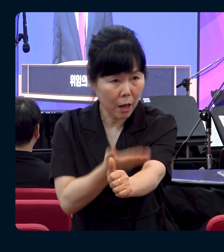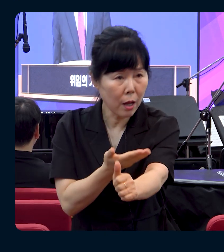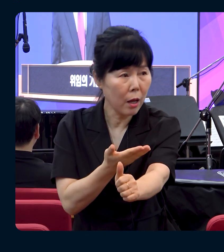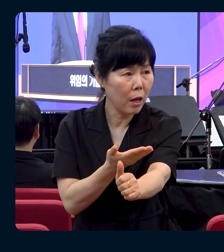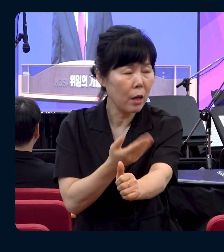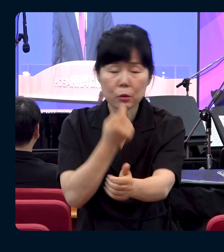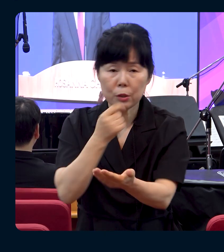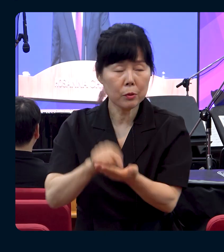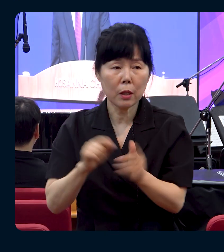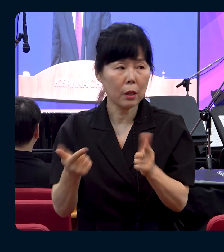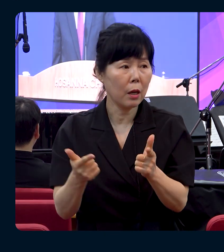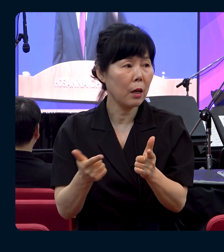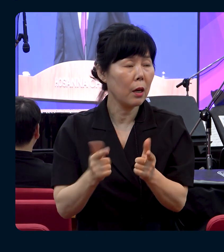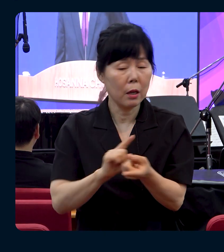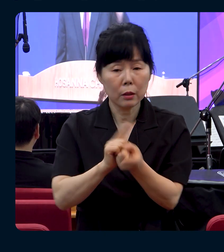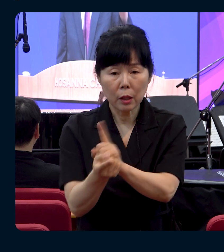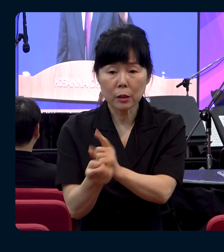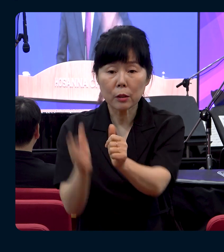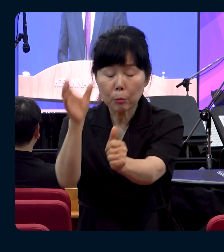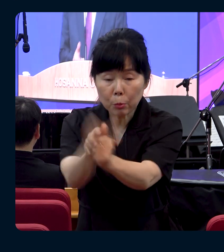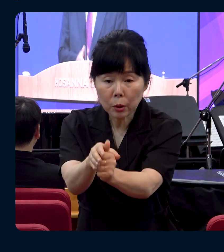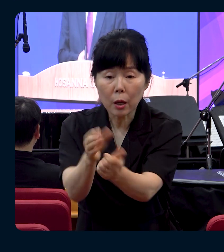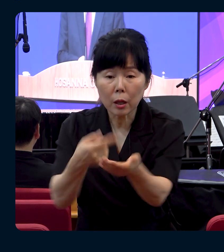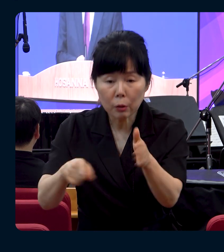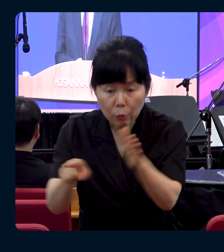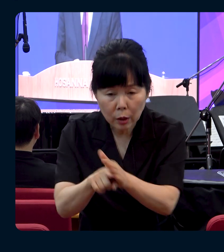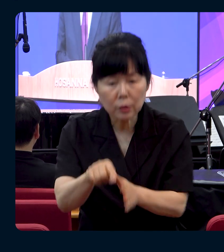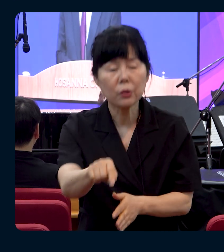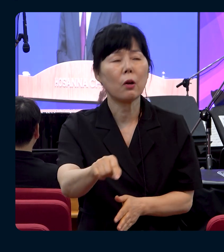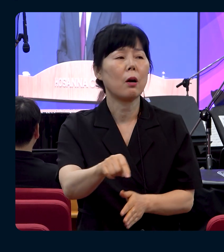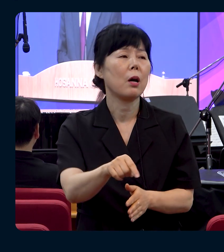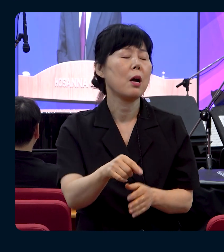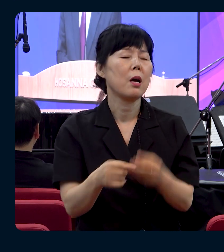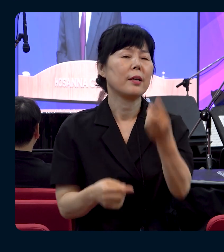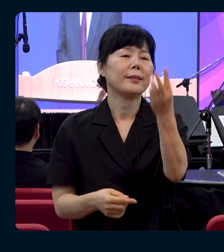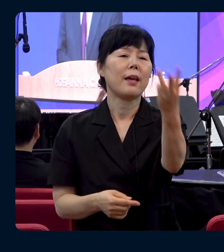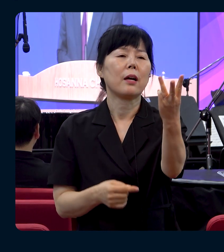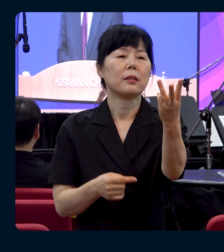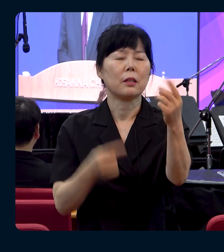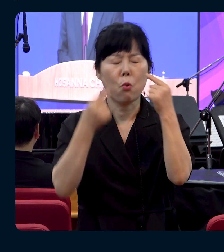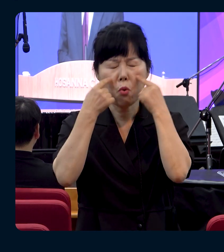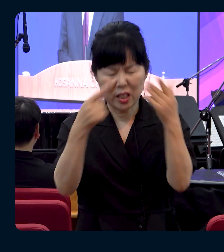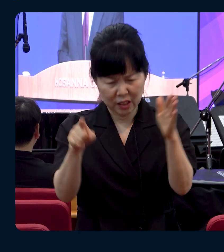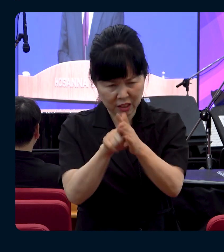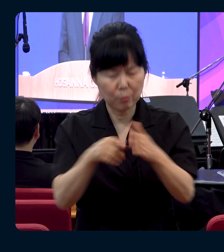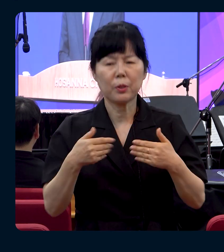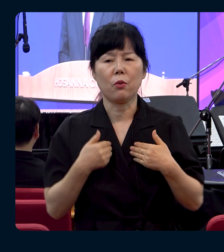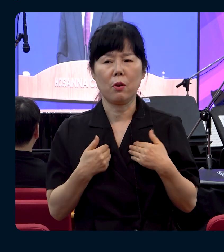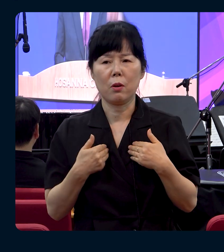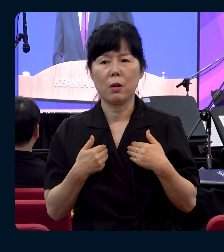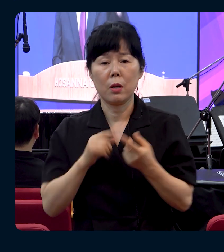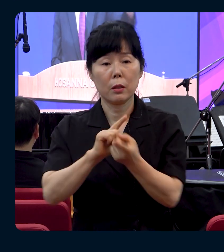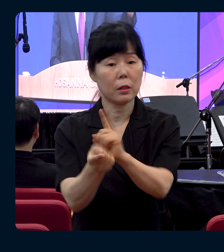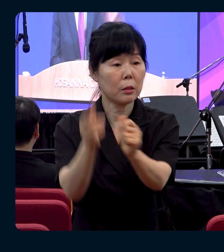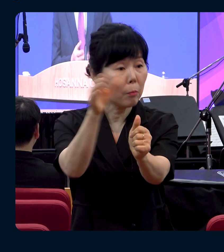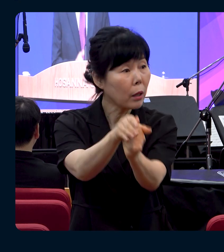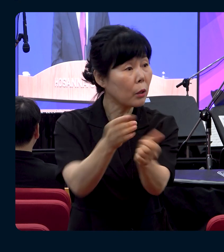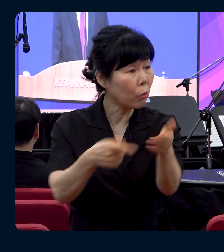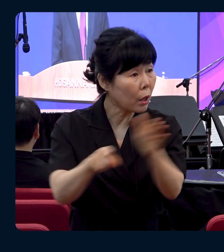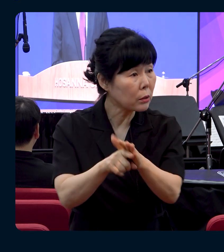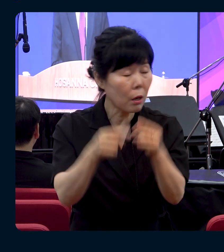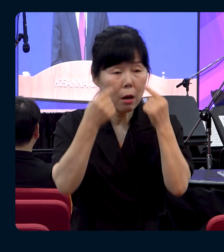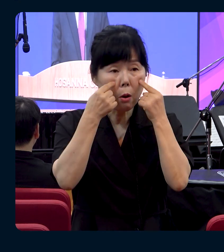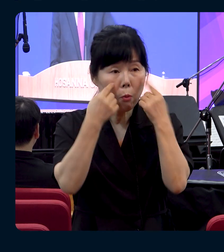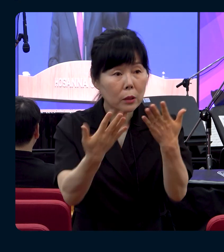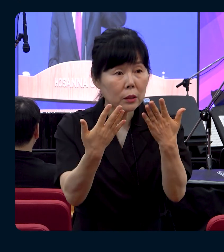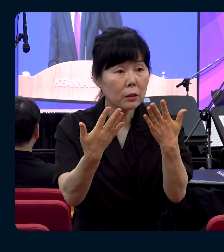왜냐하면요, 위임을 하기 위해서는요, 세 가지의 확신이 있어야 하기 때문에 그렇습니다. 위임하려면 세 가지의